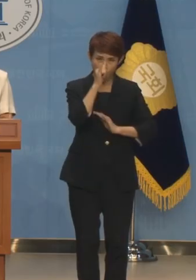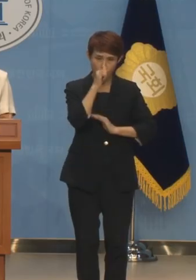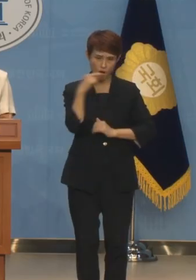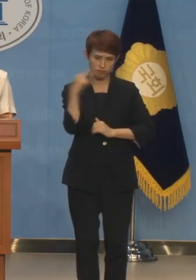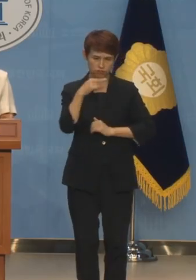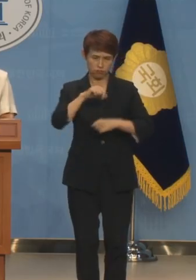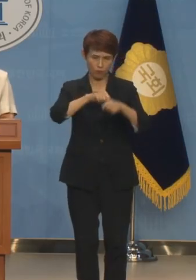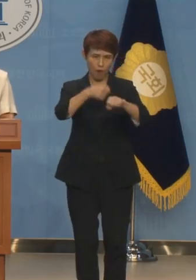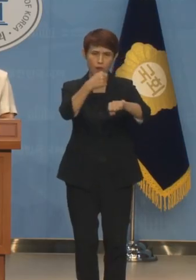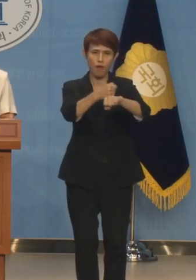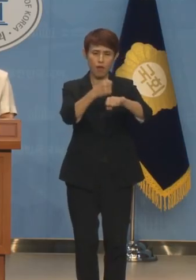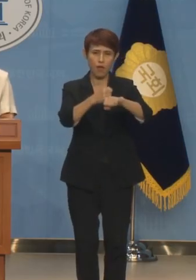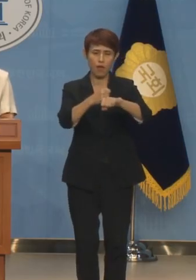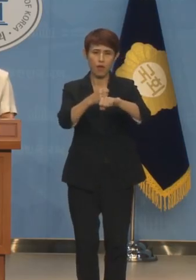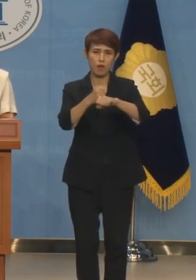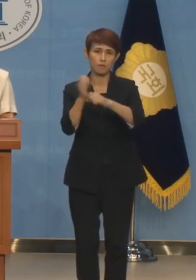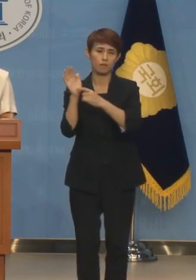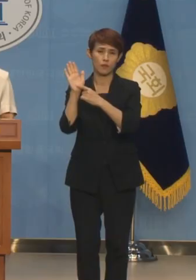대응하겠다고 했죠.